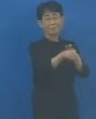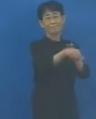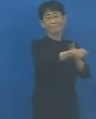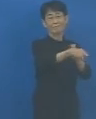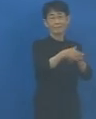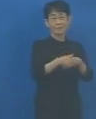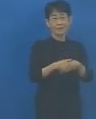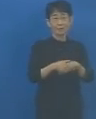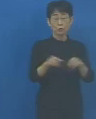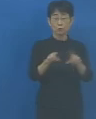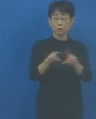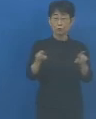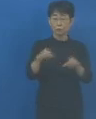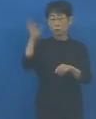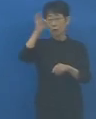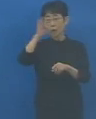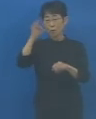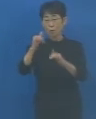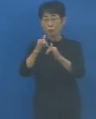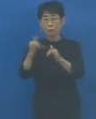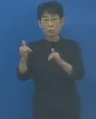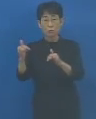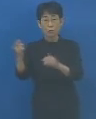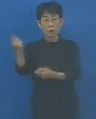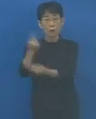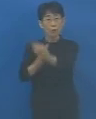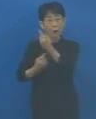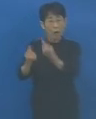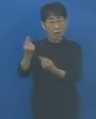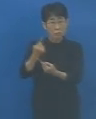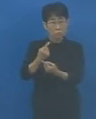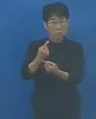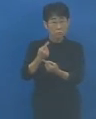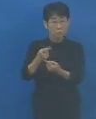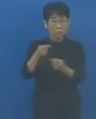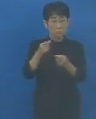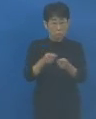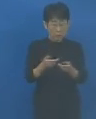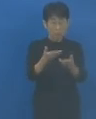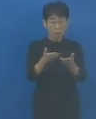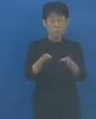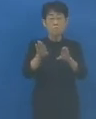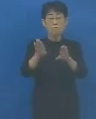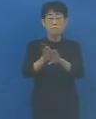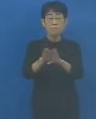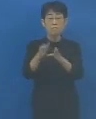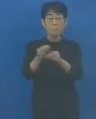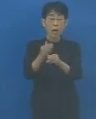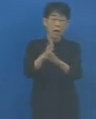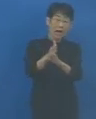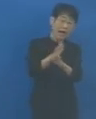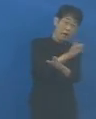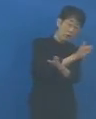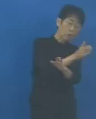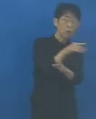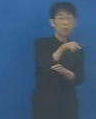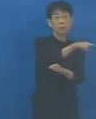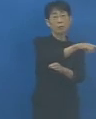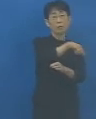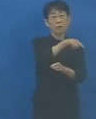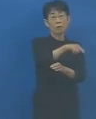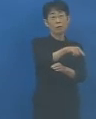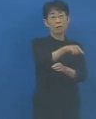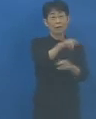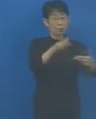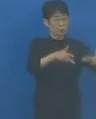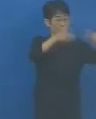光客の方が入場されますので、入館していない時間帯、閉館の時間帯で、リモート